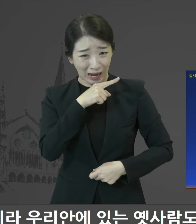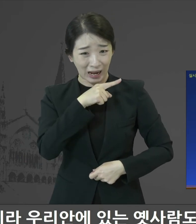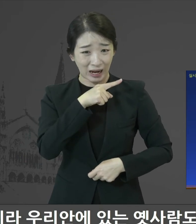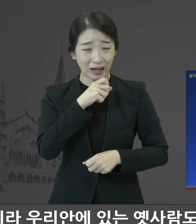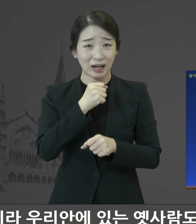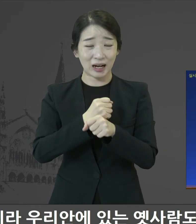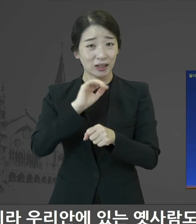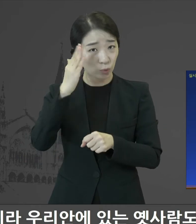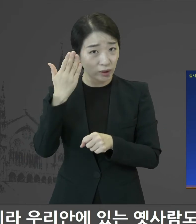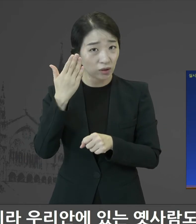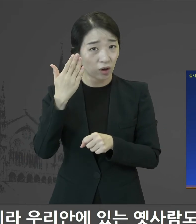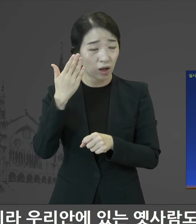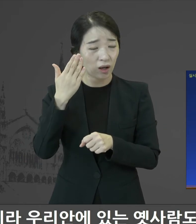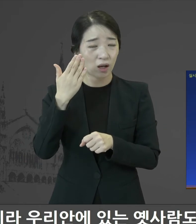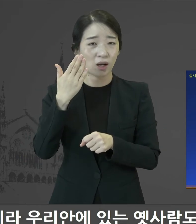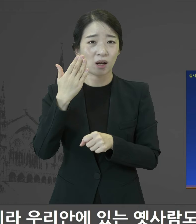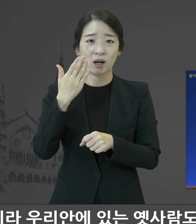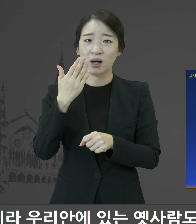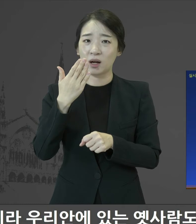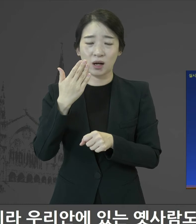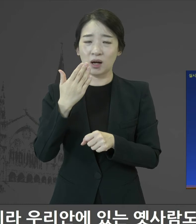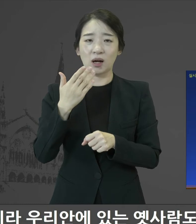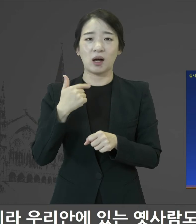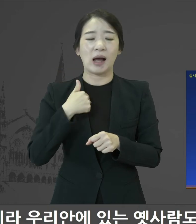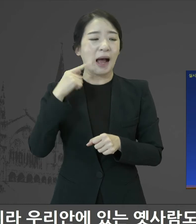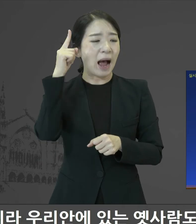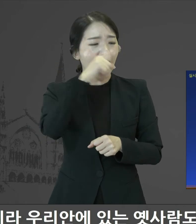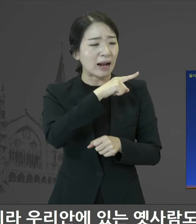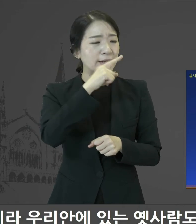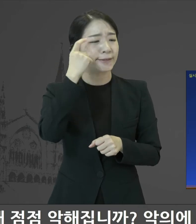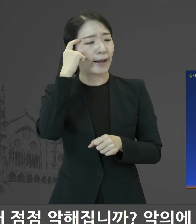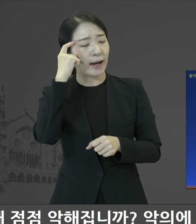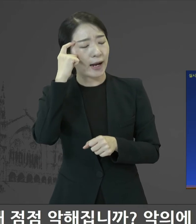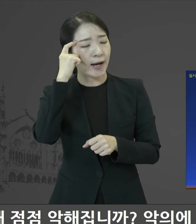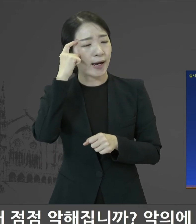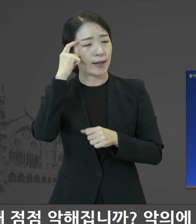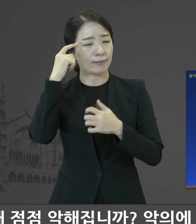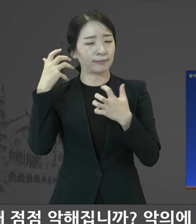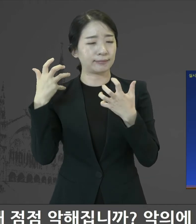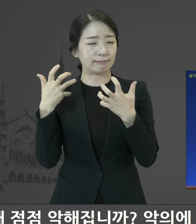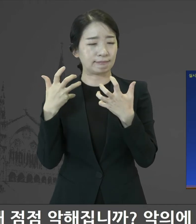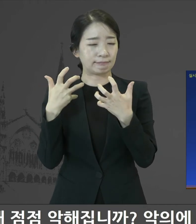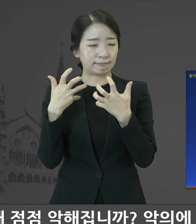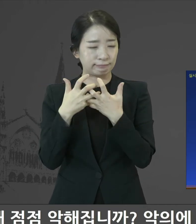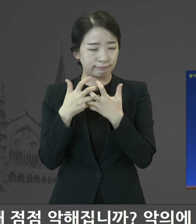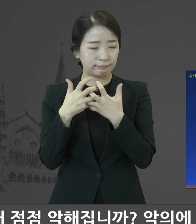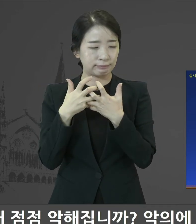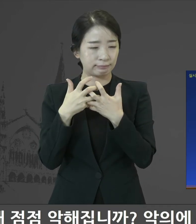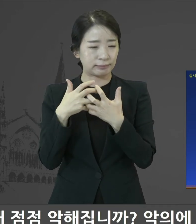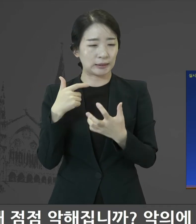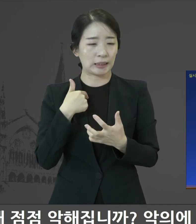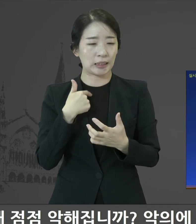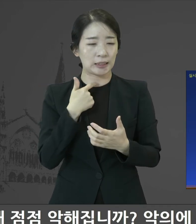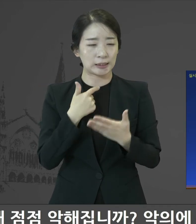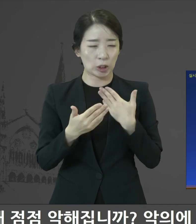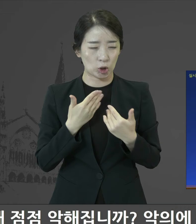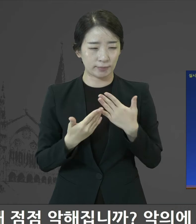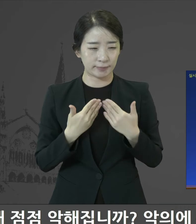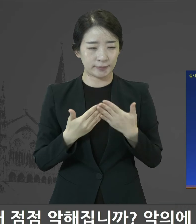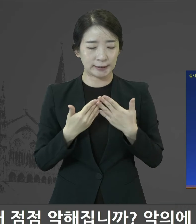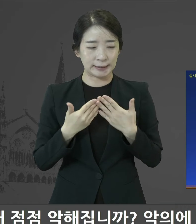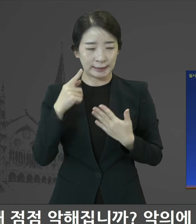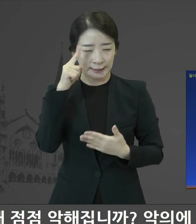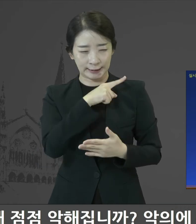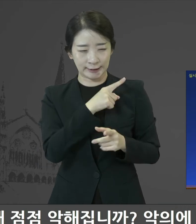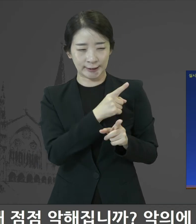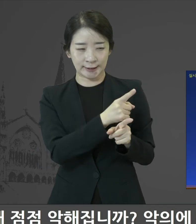악의에 관련된 일들이 나에게 다가와서 나의 경험을, 그 악의가 내 경험을 이렇게